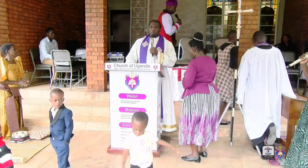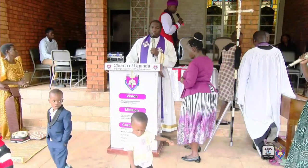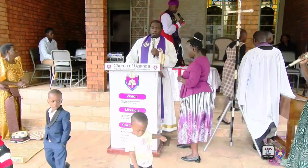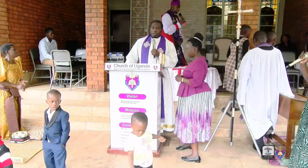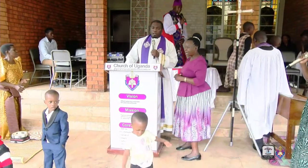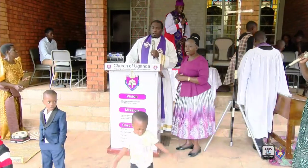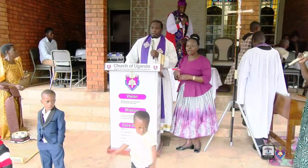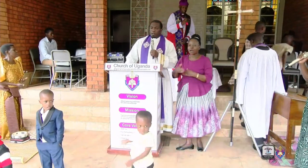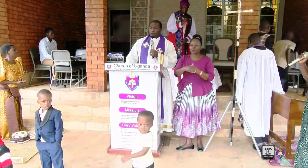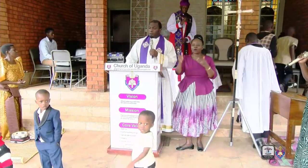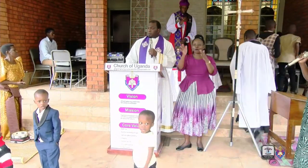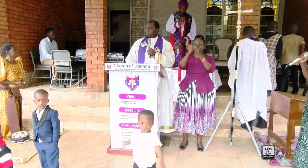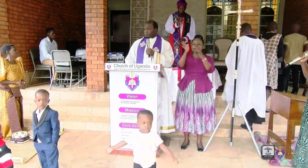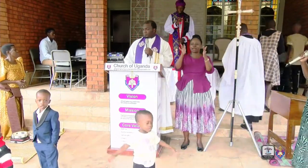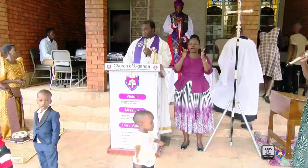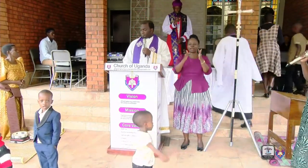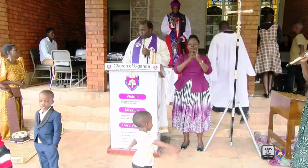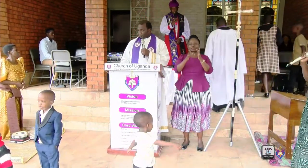gula wo,